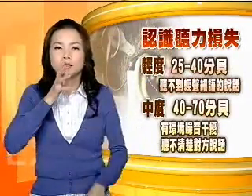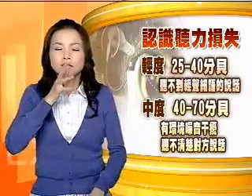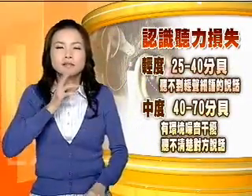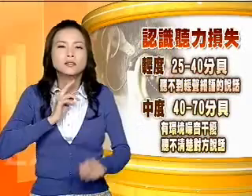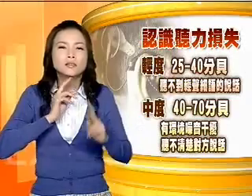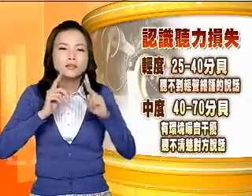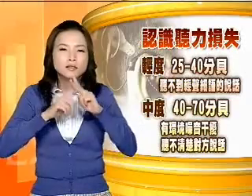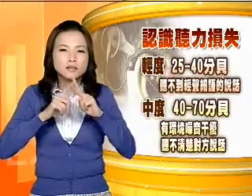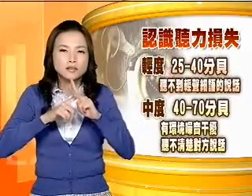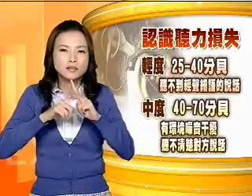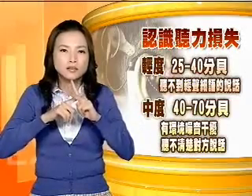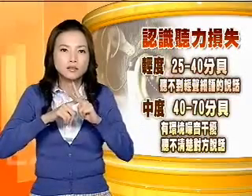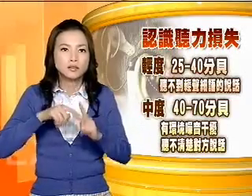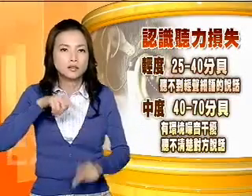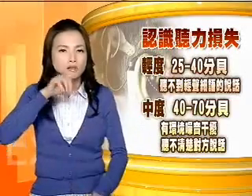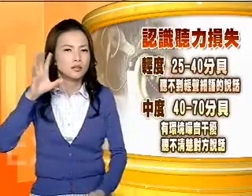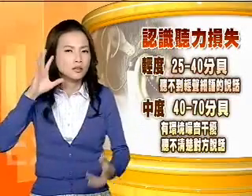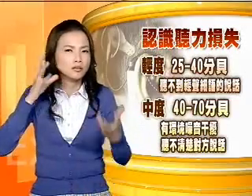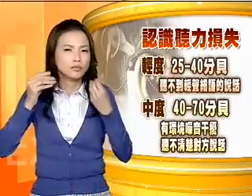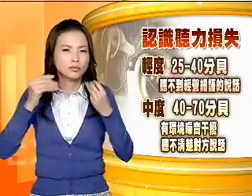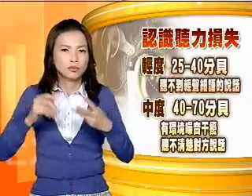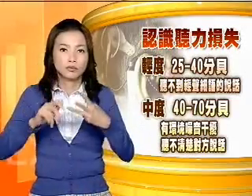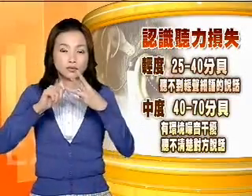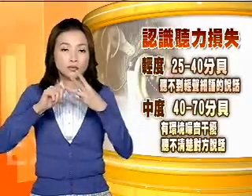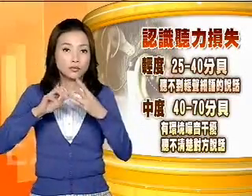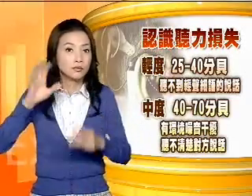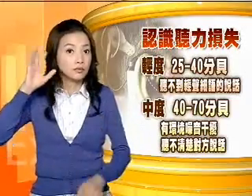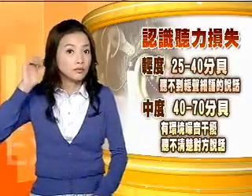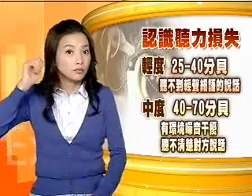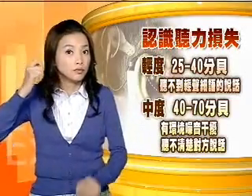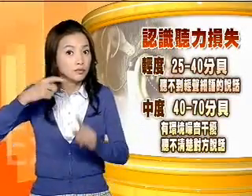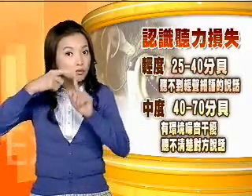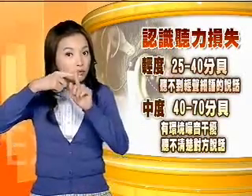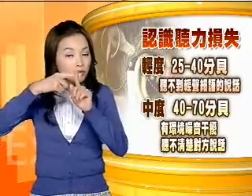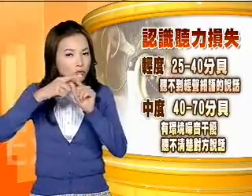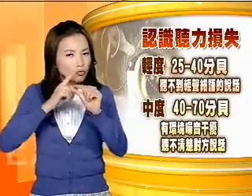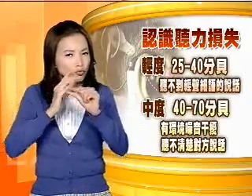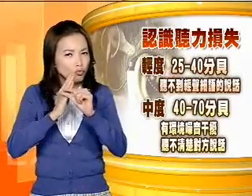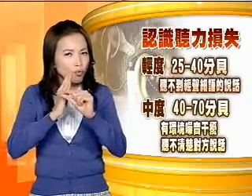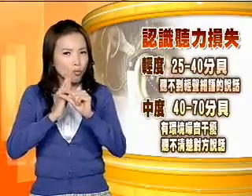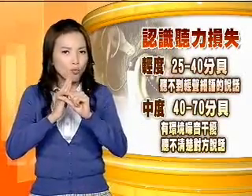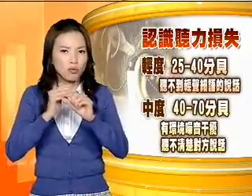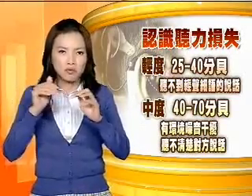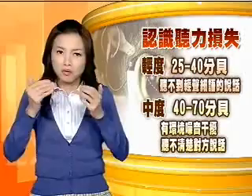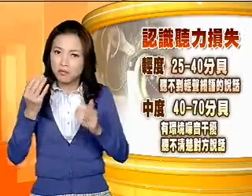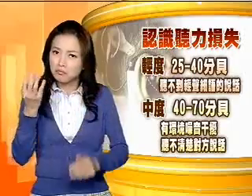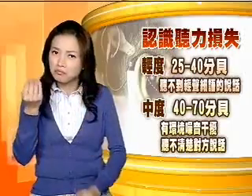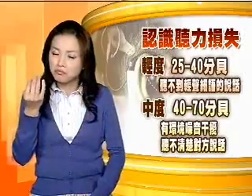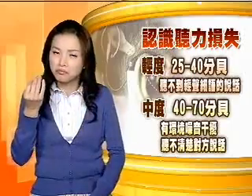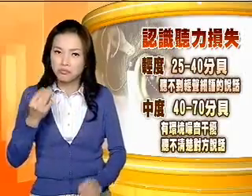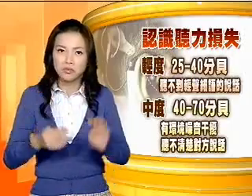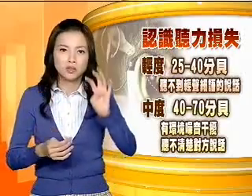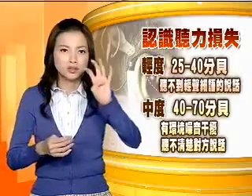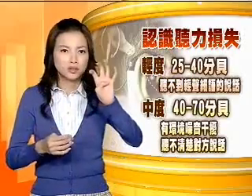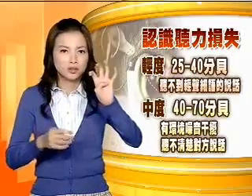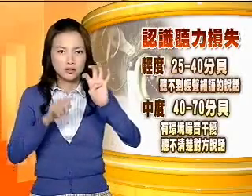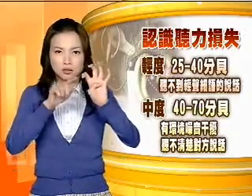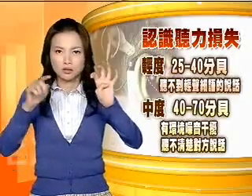就听得很吃力了。而另外40到70分贝就是中度听损，吵杂的环境之